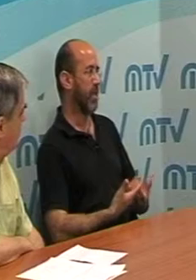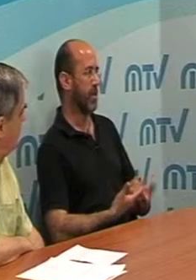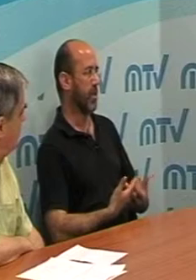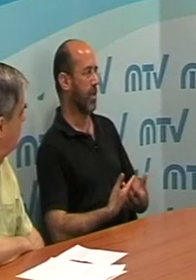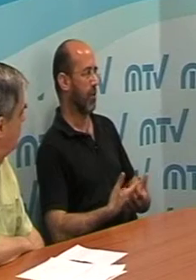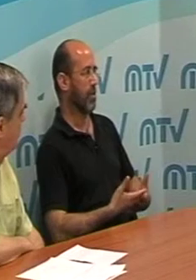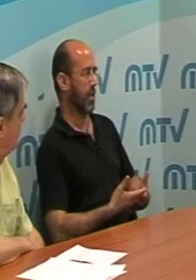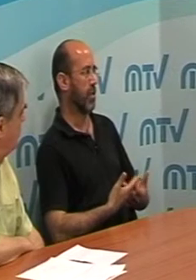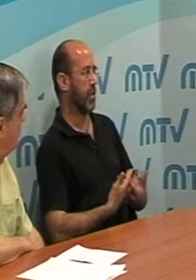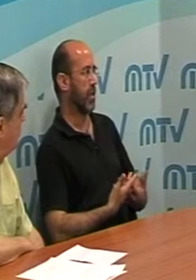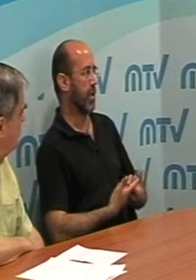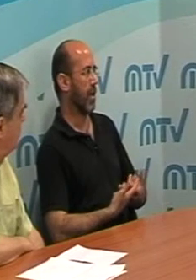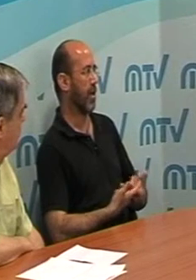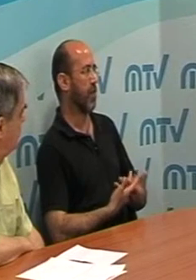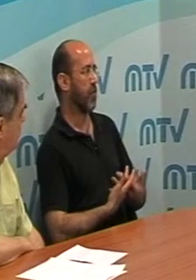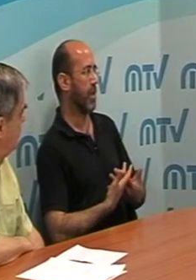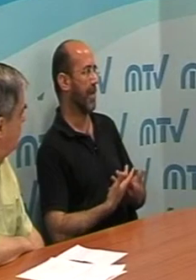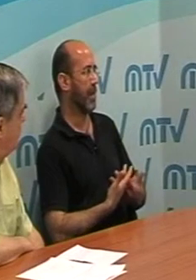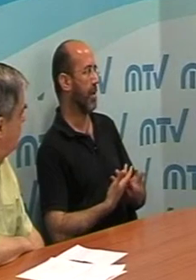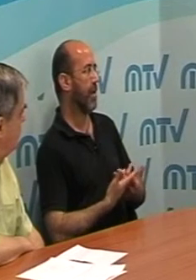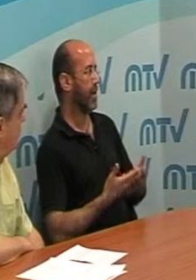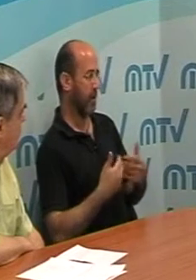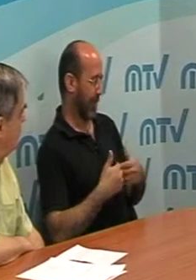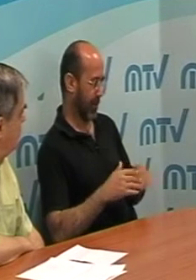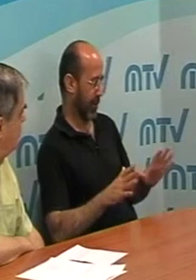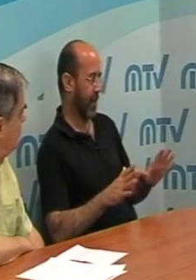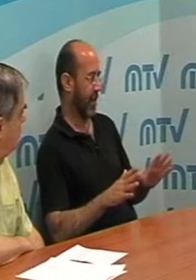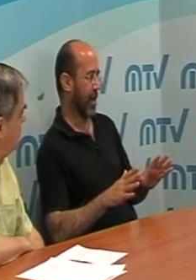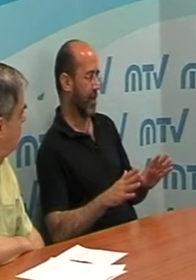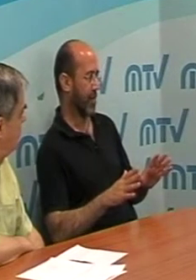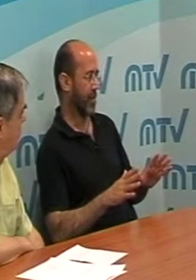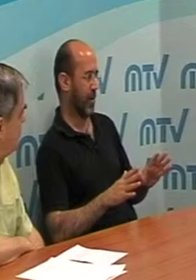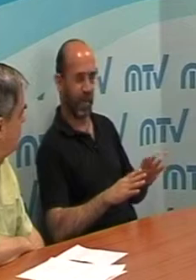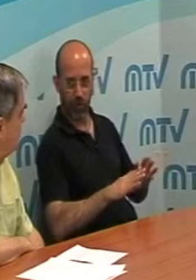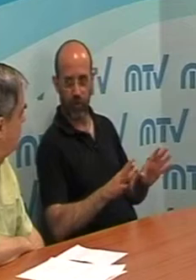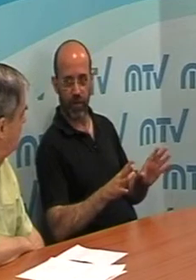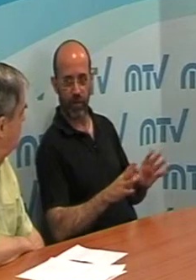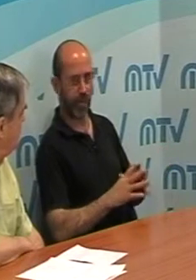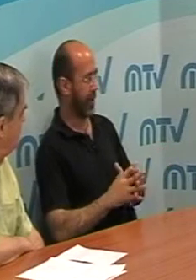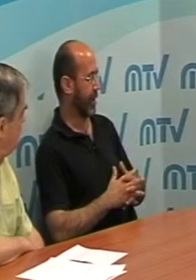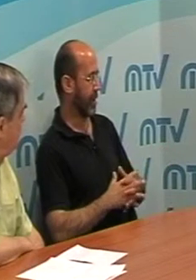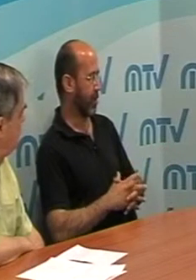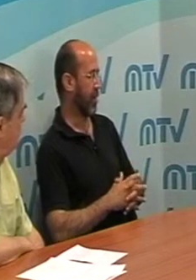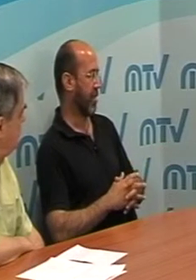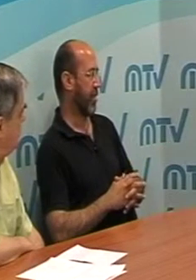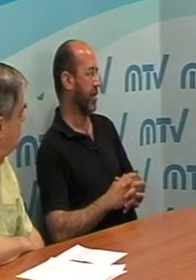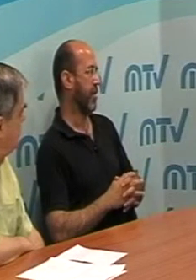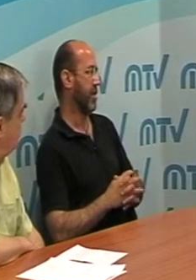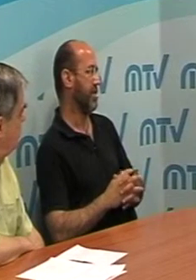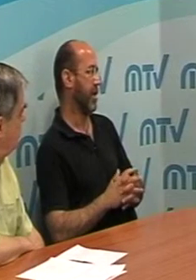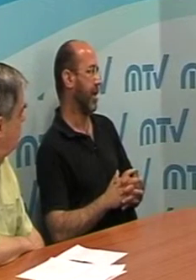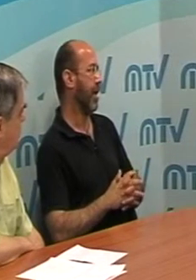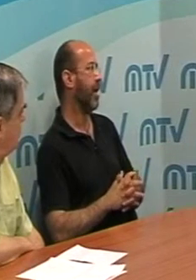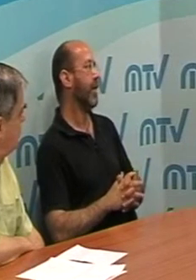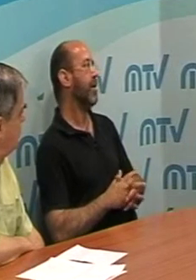importante tener un intérprete de lengua de signos. Eso sería fundamental para nuestra vida diaria y para todo lo demás que tenemos que hacer, ¿no? Es